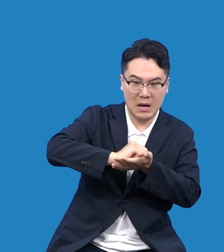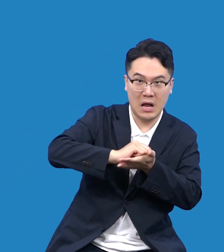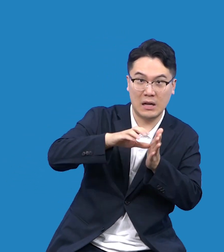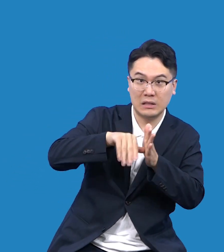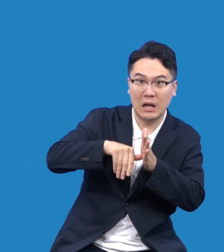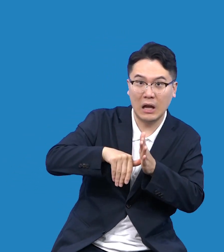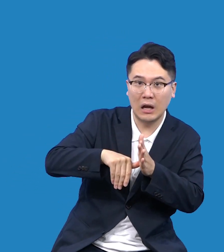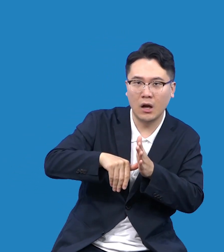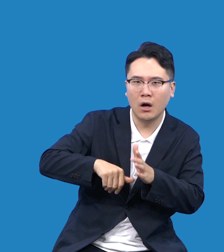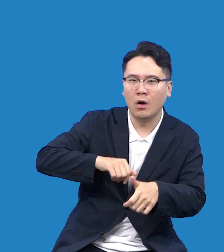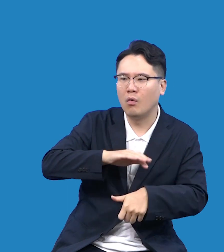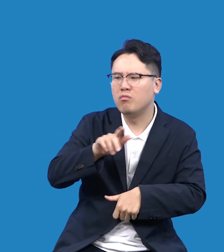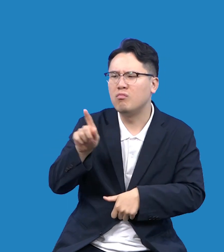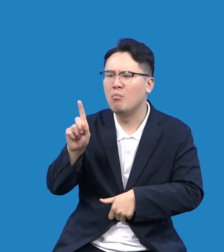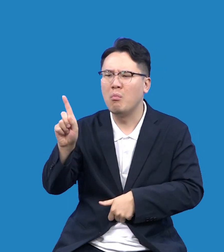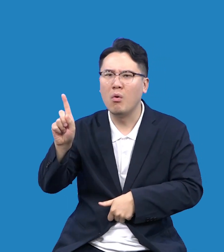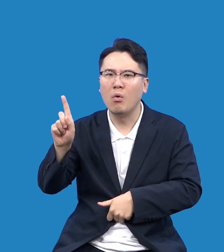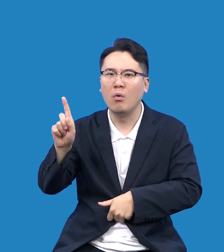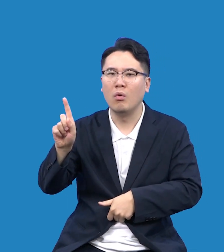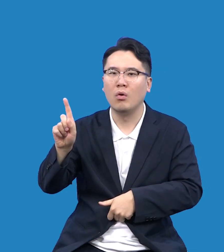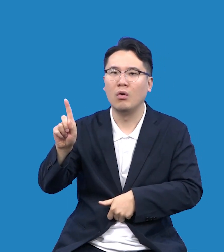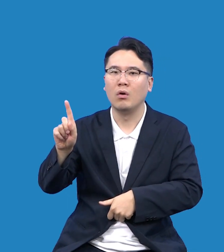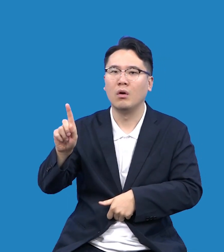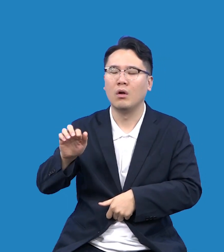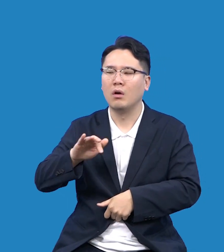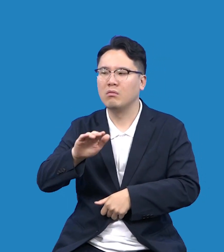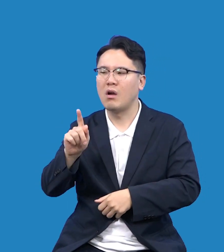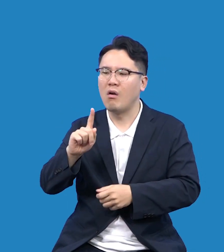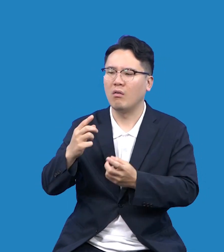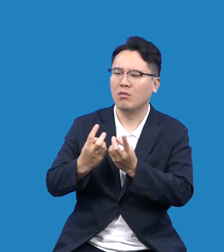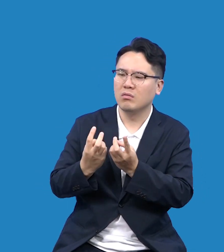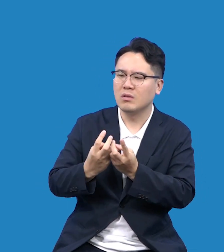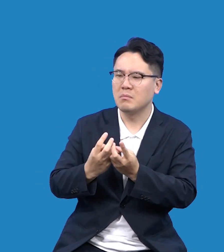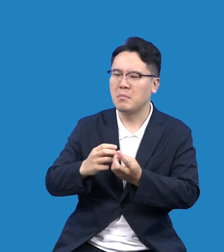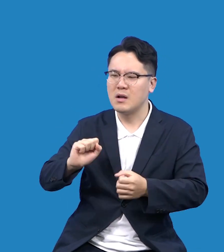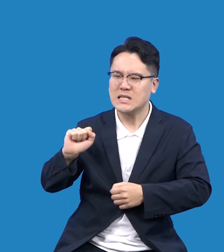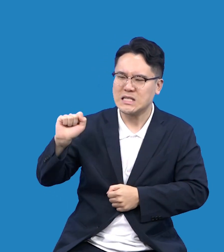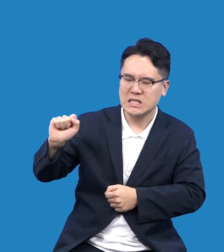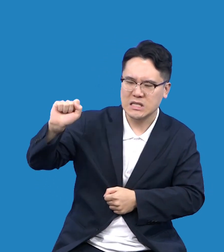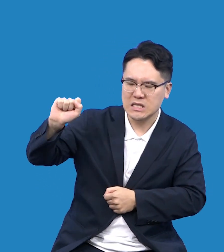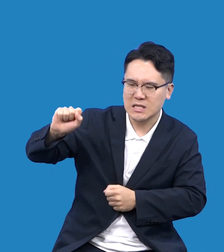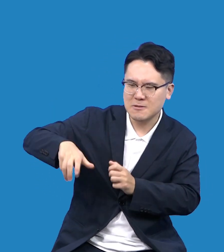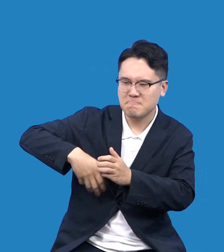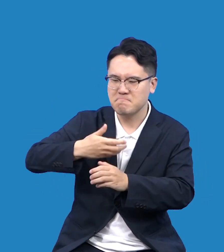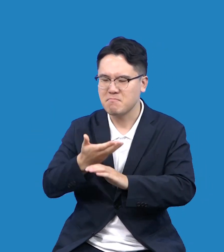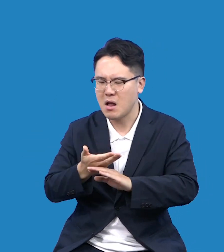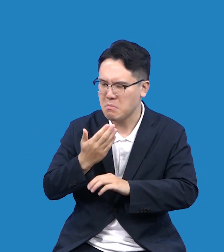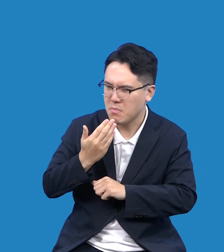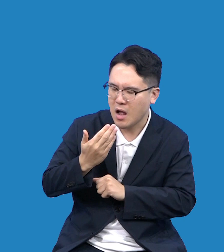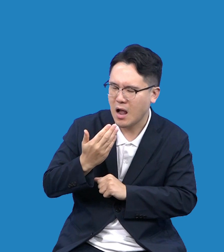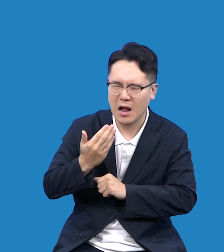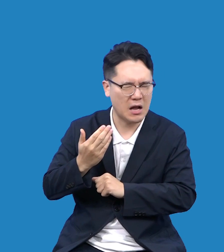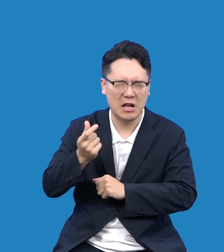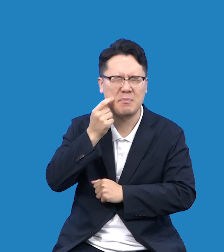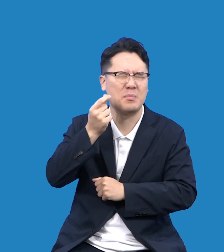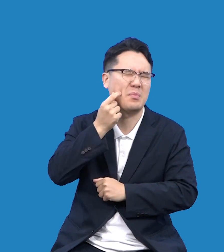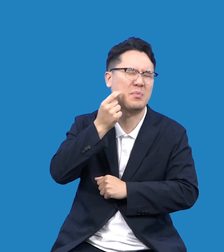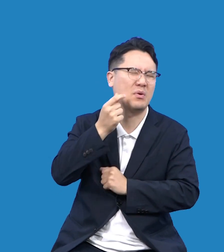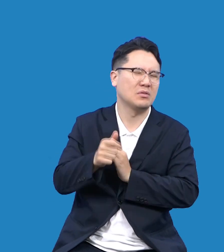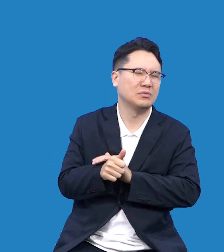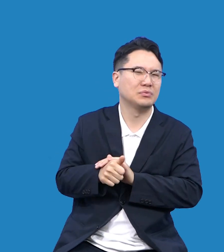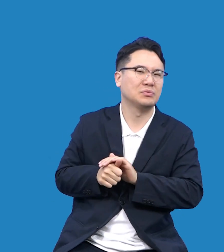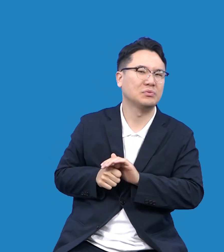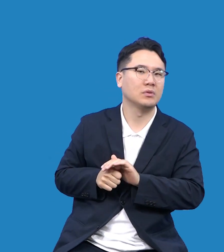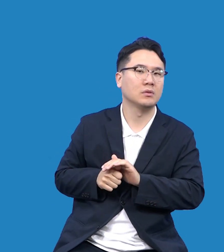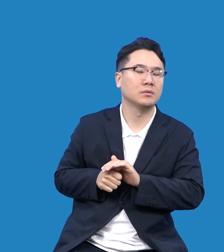수가 있겠어? 우리를 엽전으로 평가하던 마치 그와 비슷한 보고라고 할 수가 있습니다.